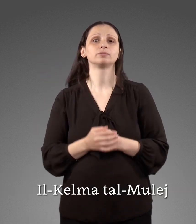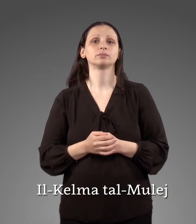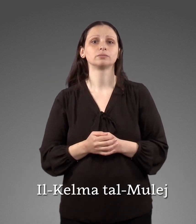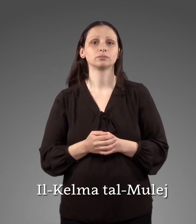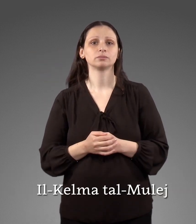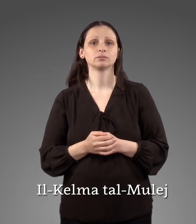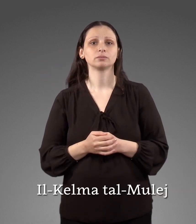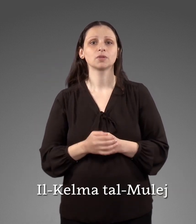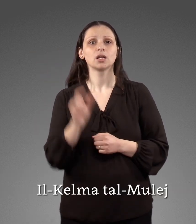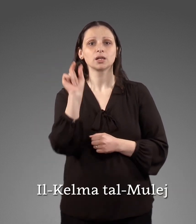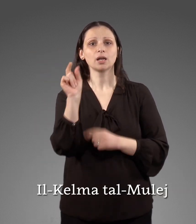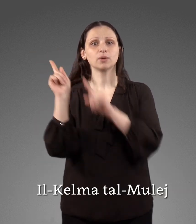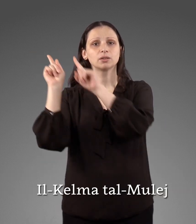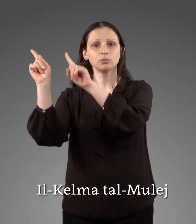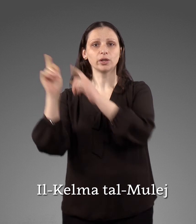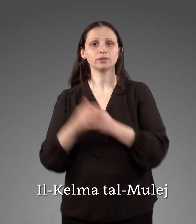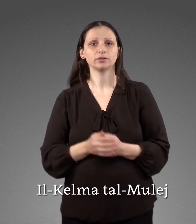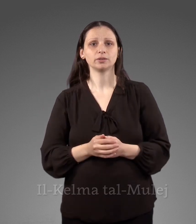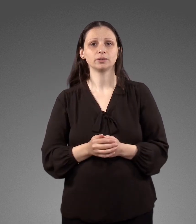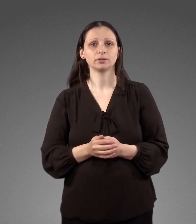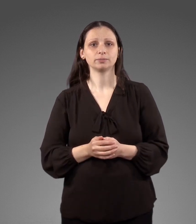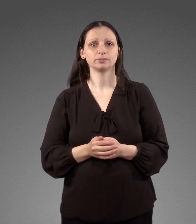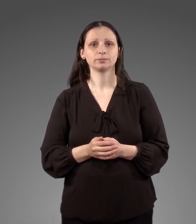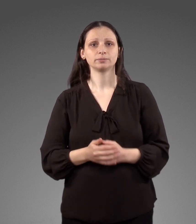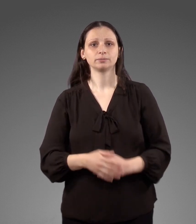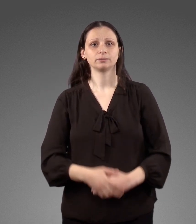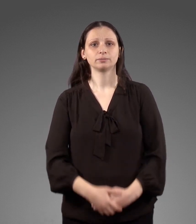Il-karmata l-mulejn Għandisseta-narrġan